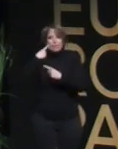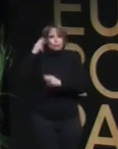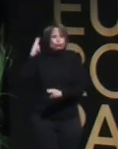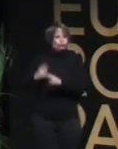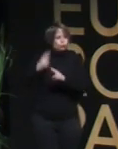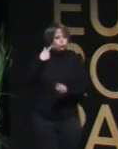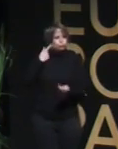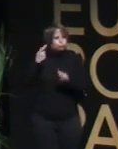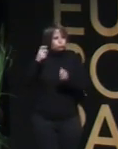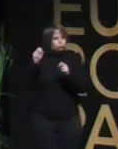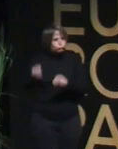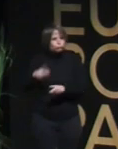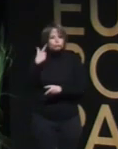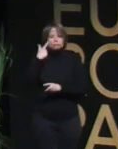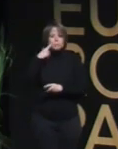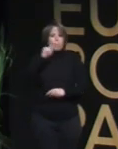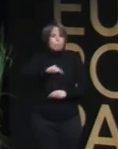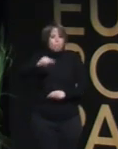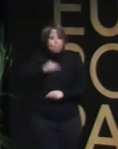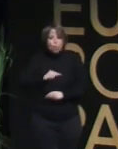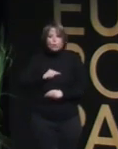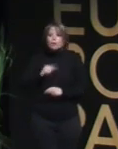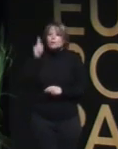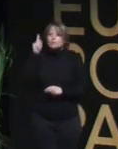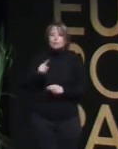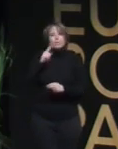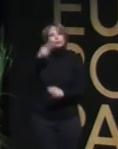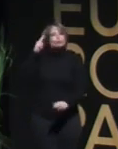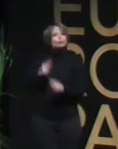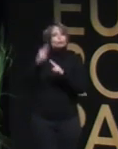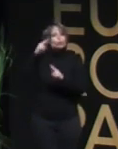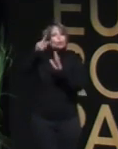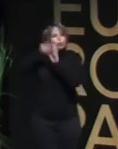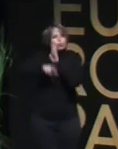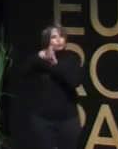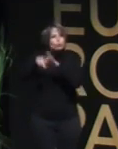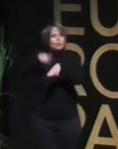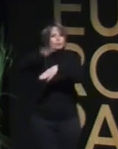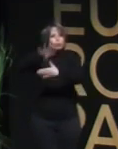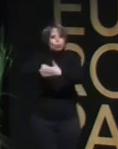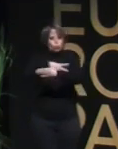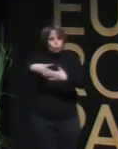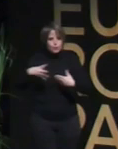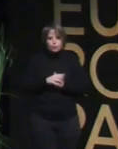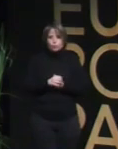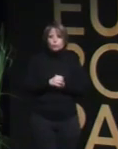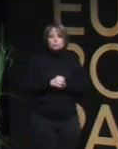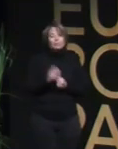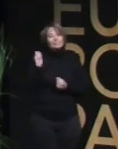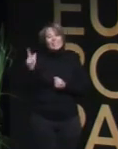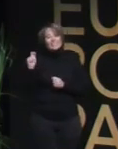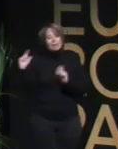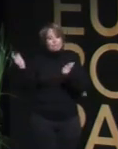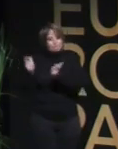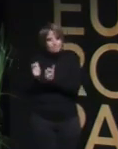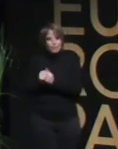¿vale? Excesivamente moralistas y excesivamente estrictas en cuanto a normas y horarios. Pero generalmente son las menos. De